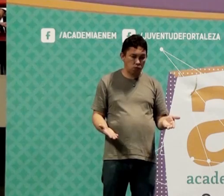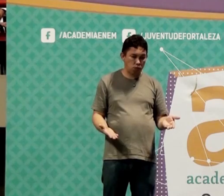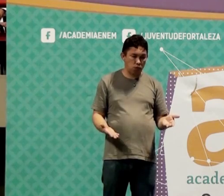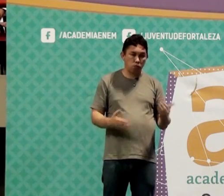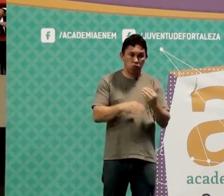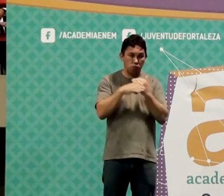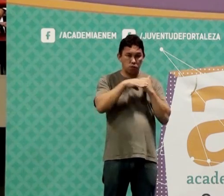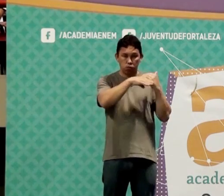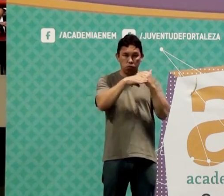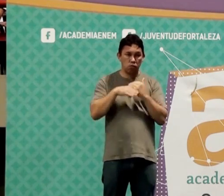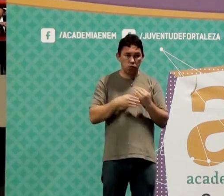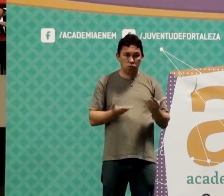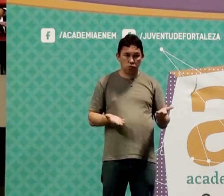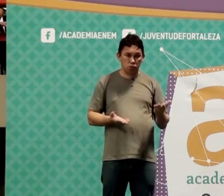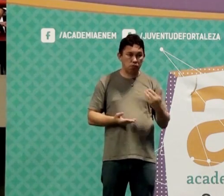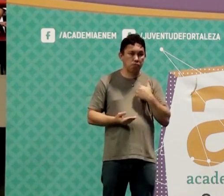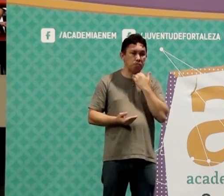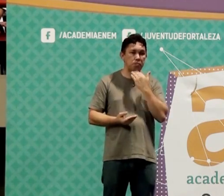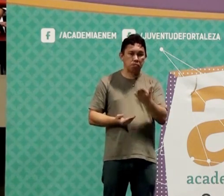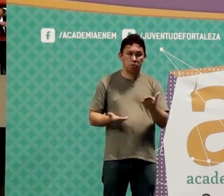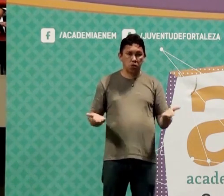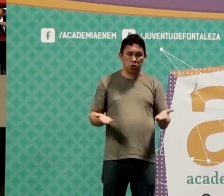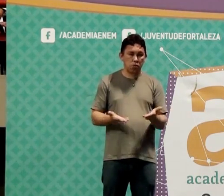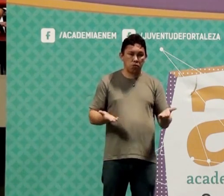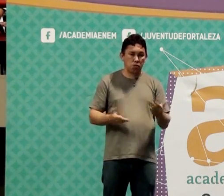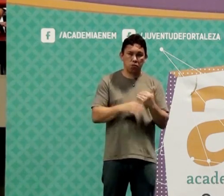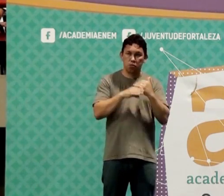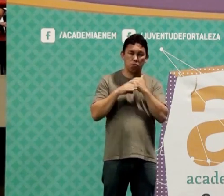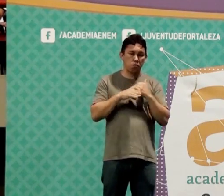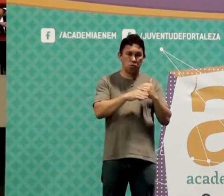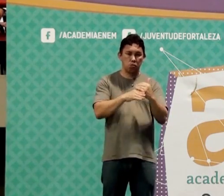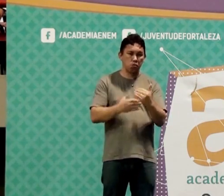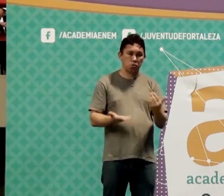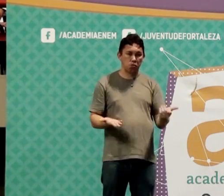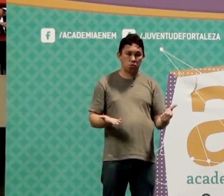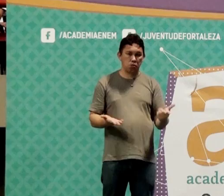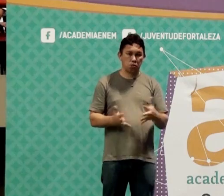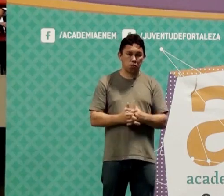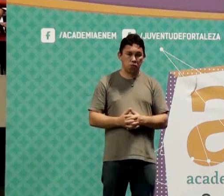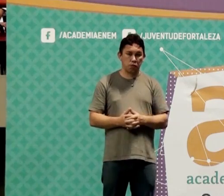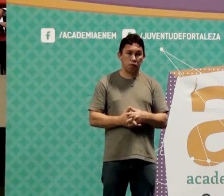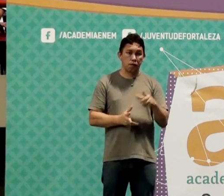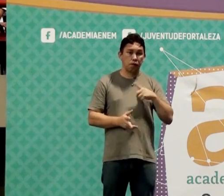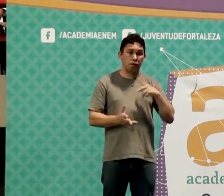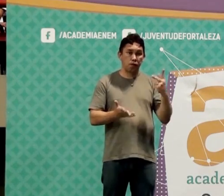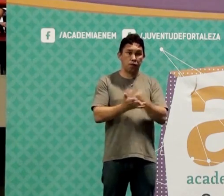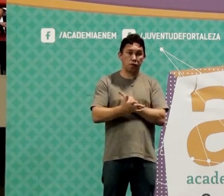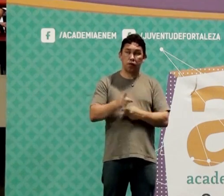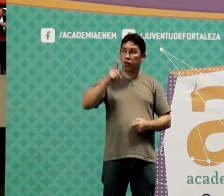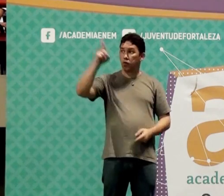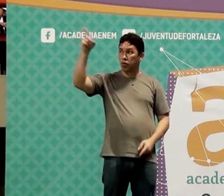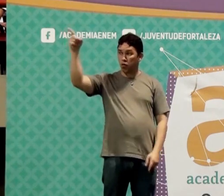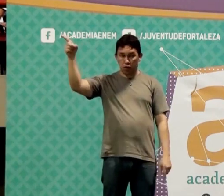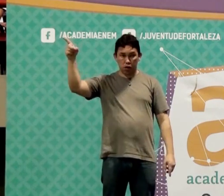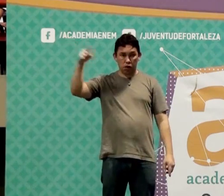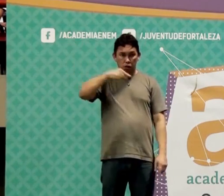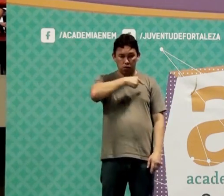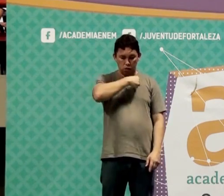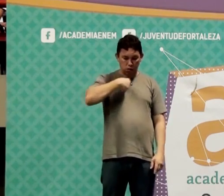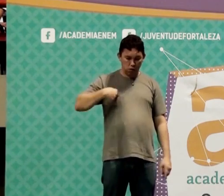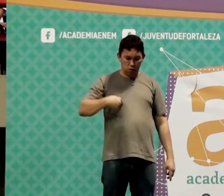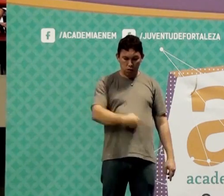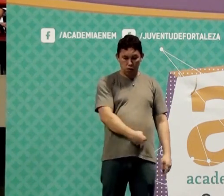XI, XII. Eu estou na alta ou na baixa Idade Média, jovem? Alta ou baixa? Baixa Idade Média.